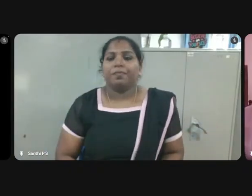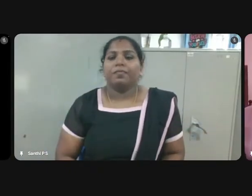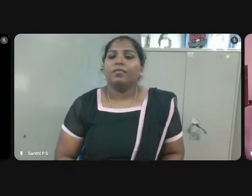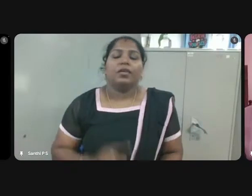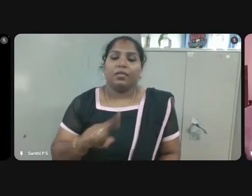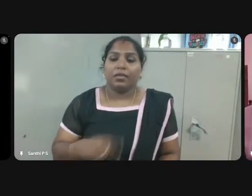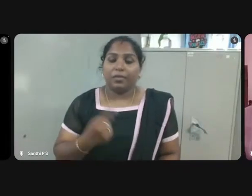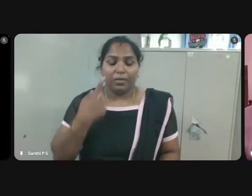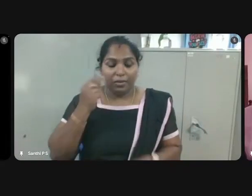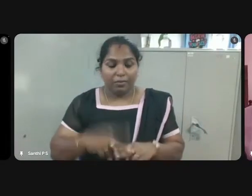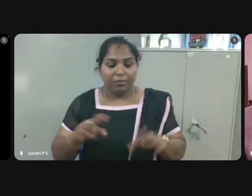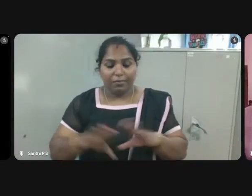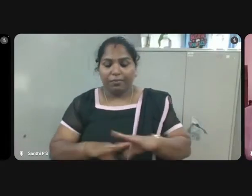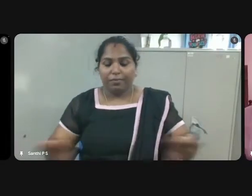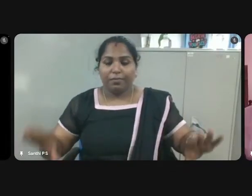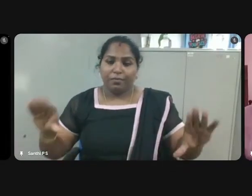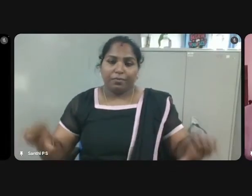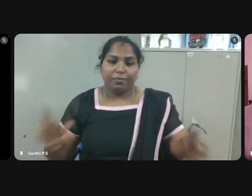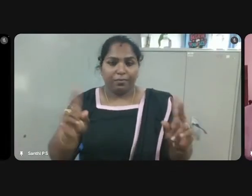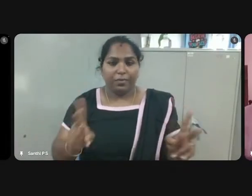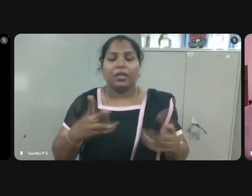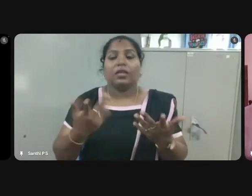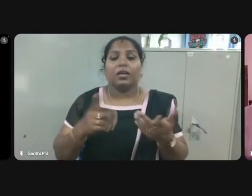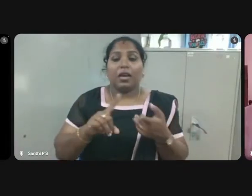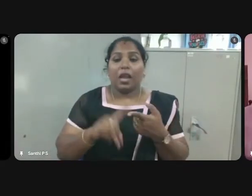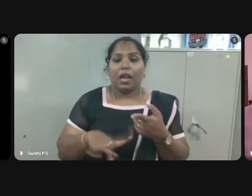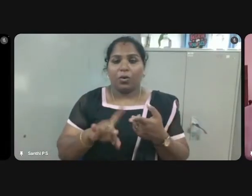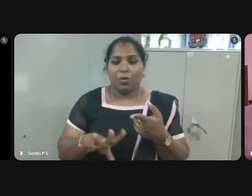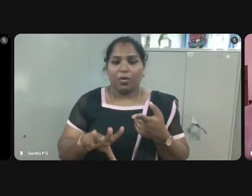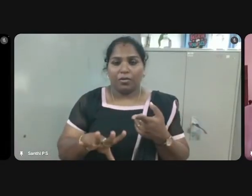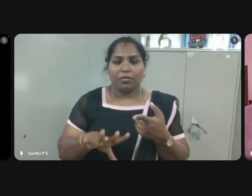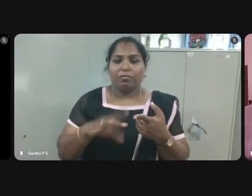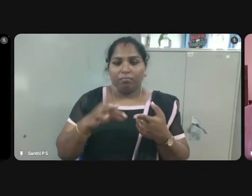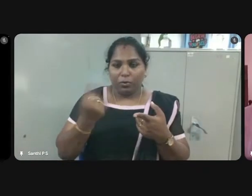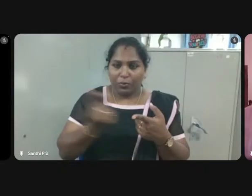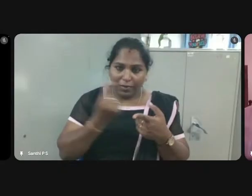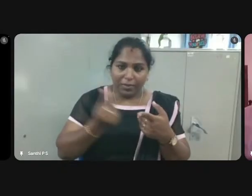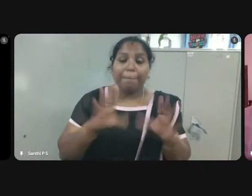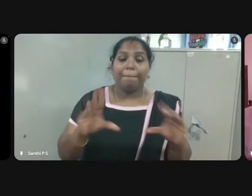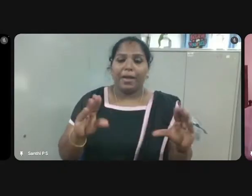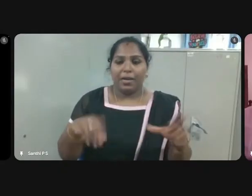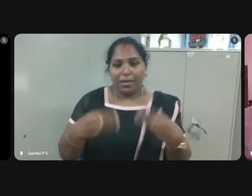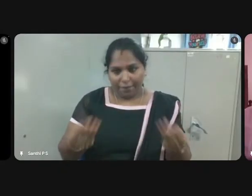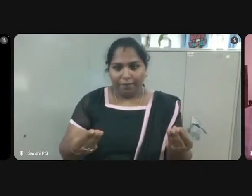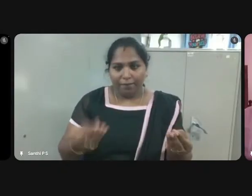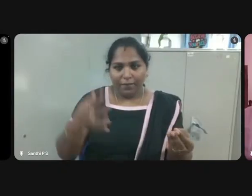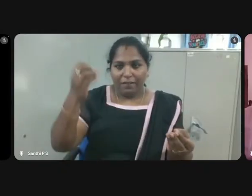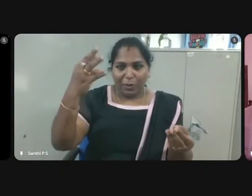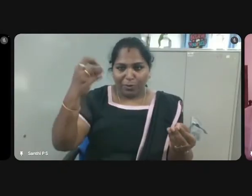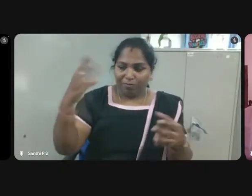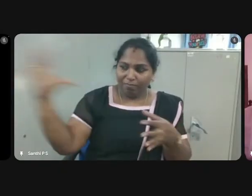സ്റ്റേജ് കിടപ്പാകുമ്പോൾ ഇലക്ട്രോണിക് ബെഡ് ആകുമ്പോൾ അവർക്ക് റിമോട്ട് വെച്ച് അവരുടെ തലയുടെ ഭാഗം പൊക്കാനും കാലിന്റെ ഭാഗം പൊക്കാനും അവർക്ക് തന്നെ ചെയ്യാൻ